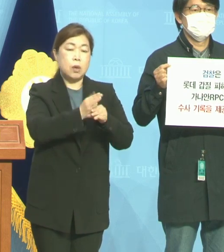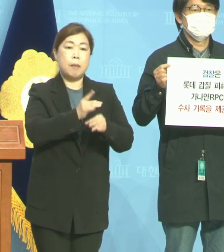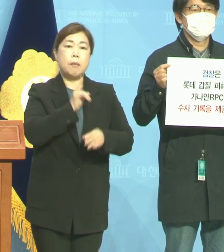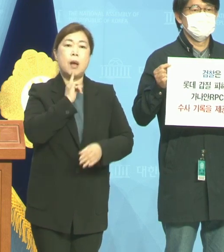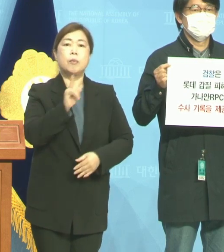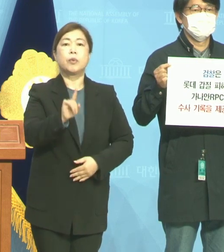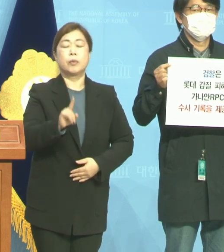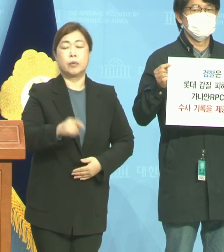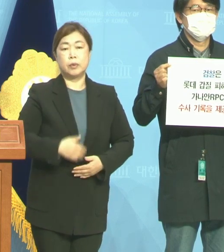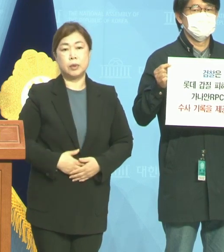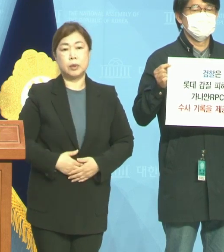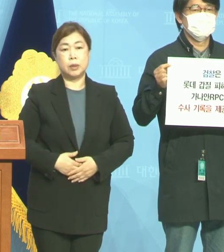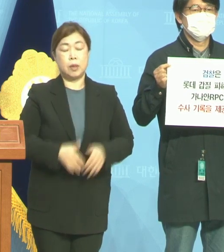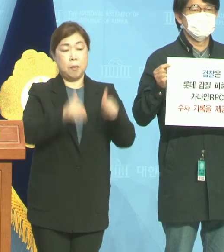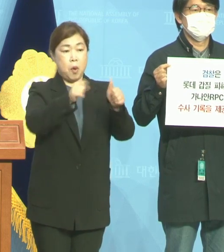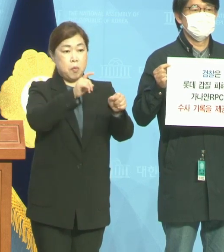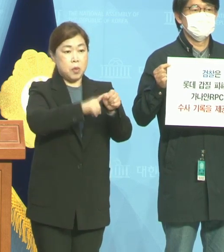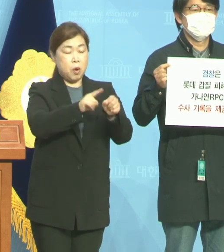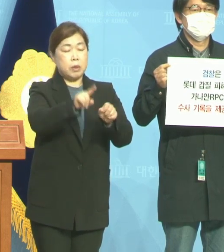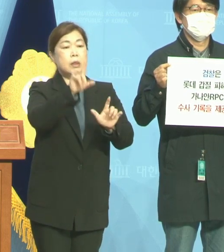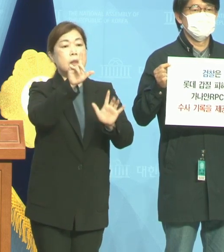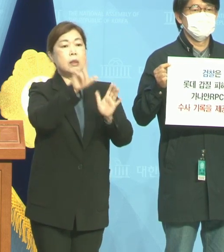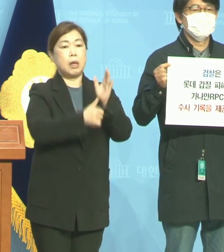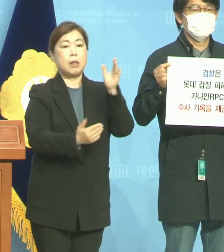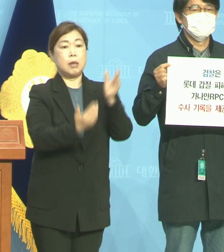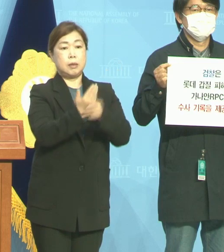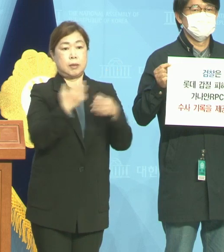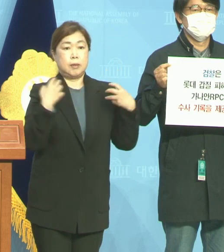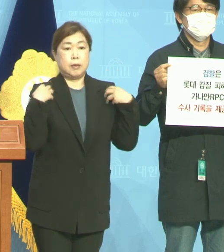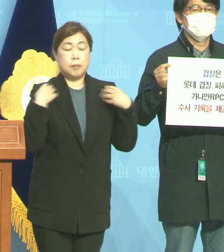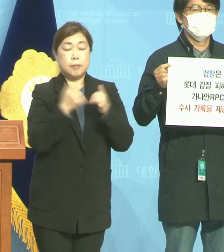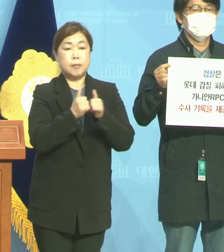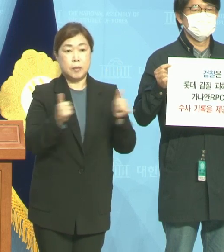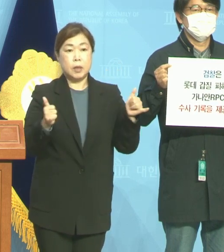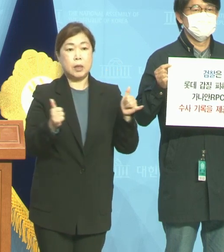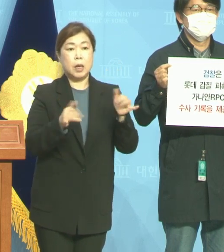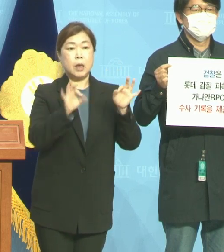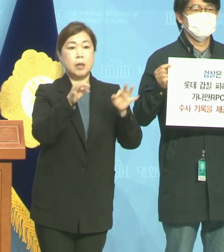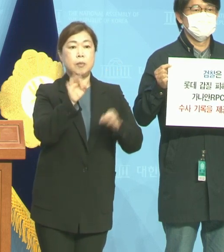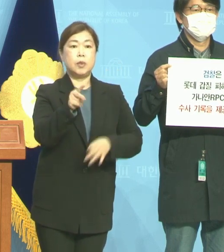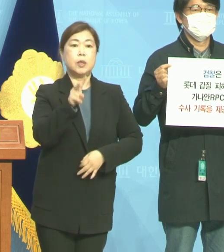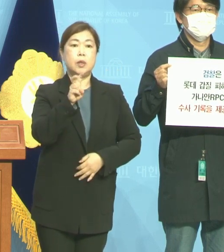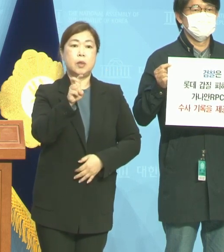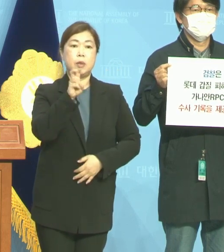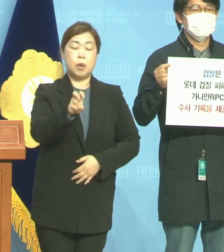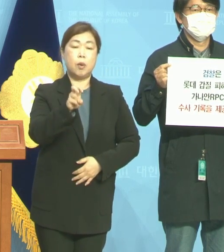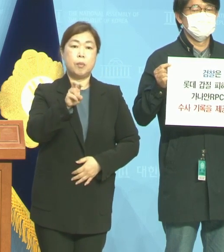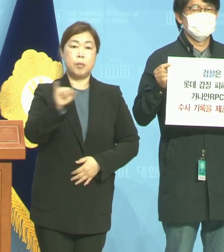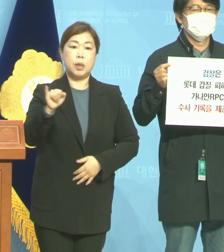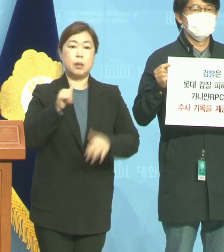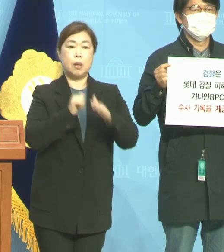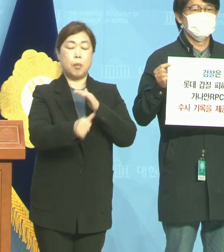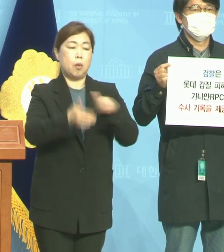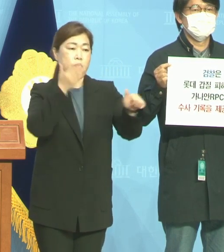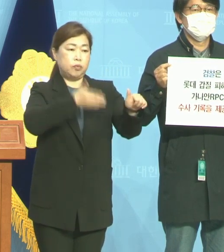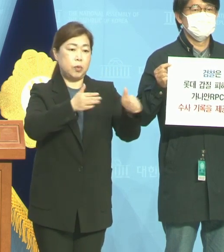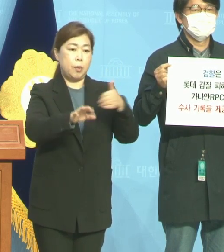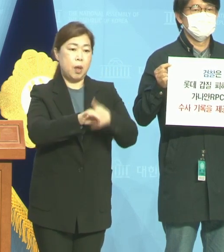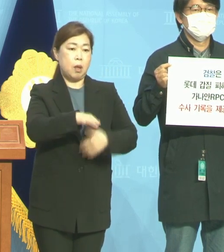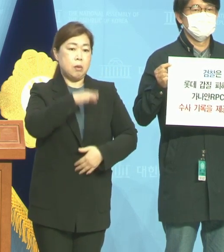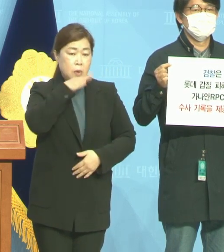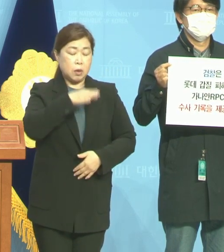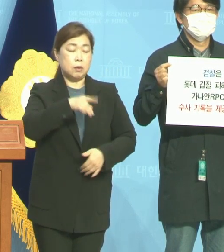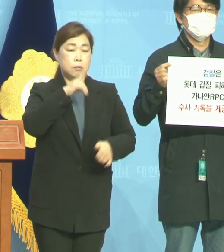되겠습니까 법적으로 더 당시 사건 담당 당사 자였던 김영미 대표가 요청하면 당연히 제공 해야